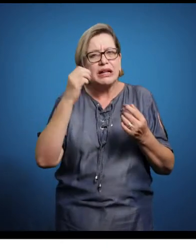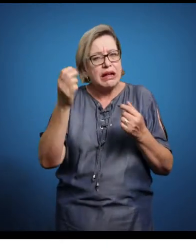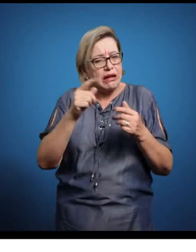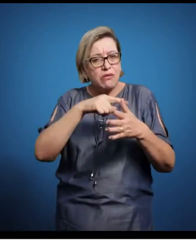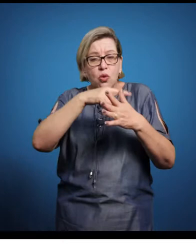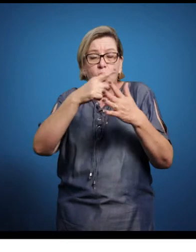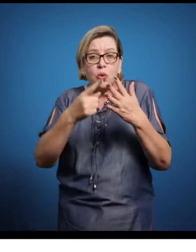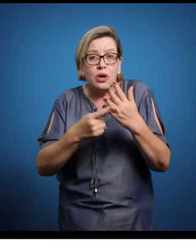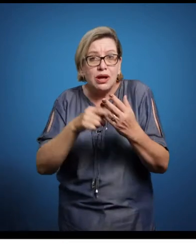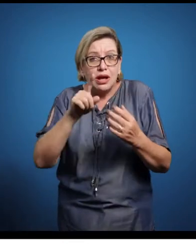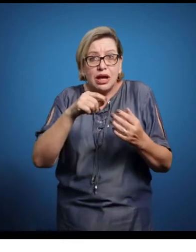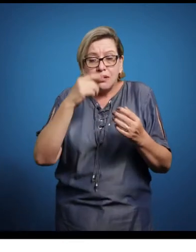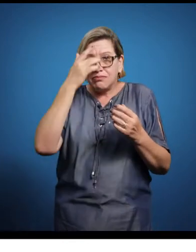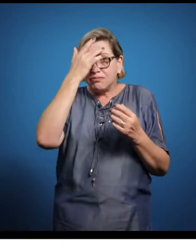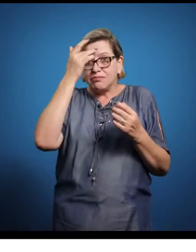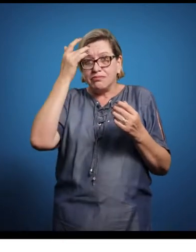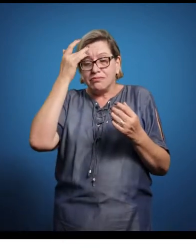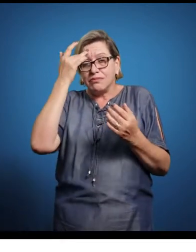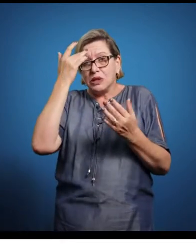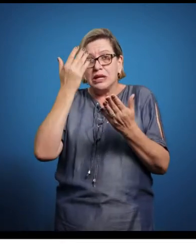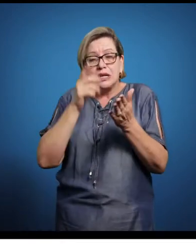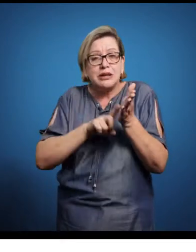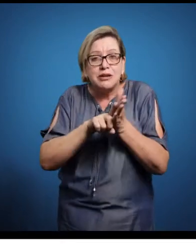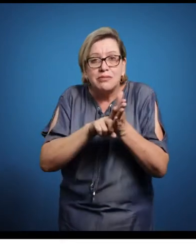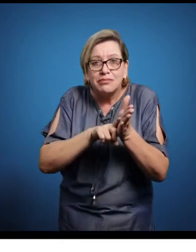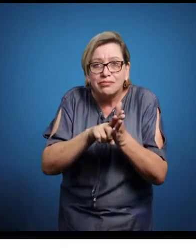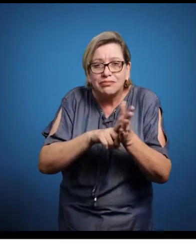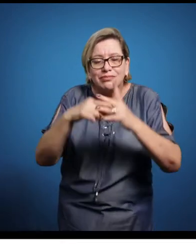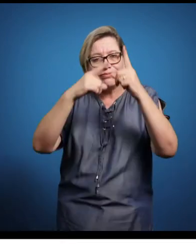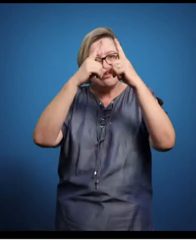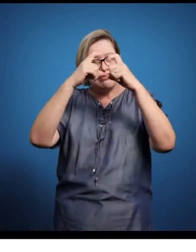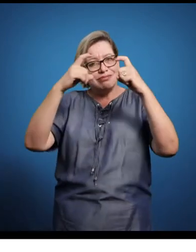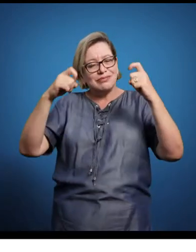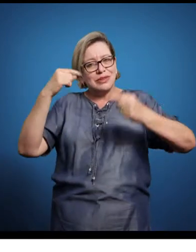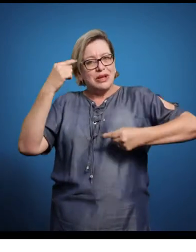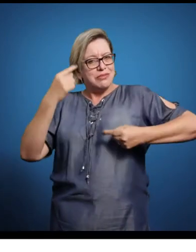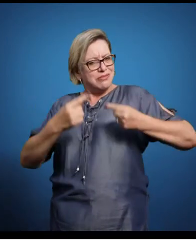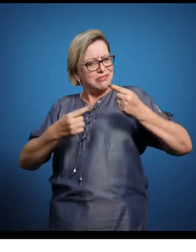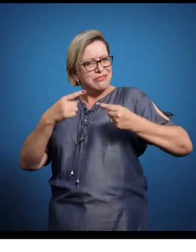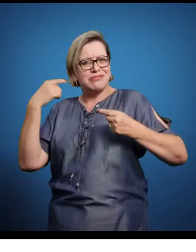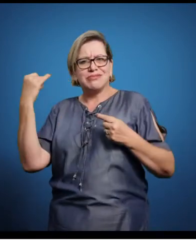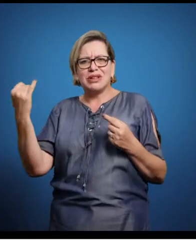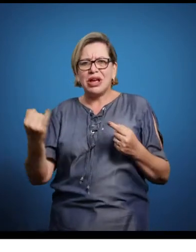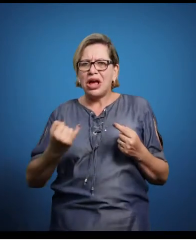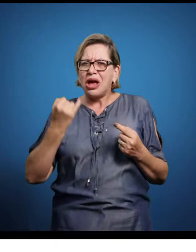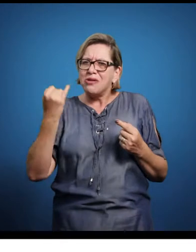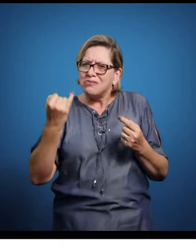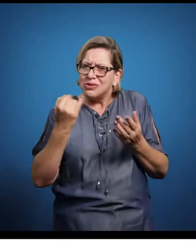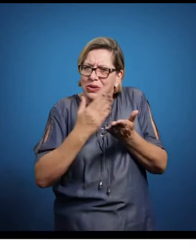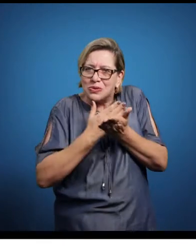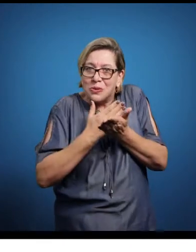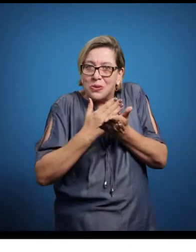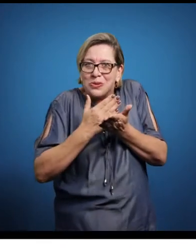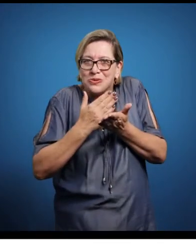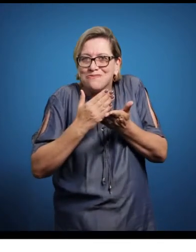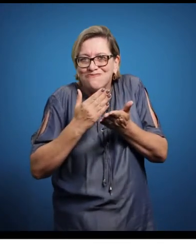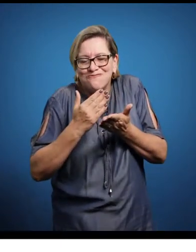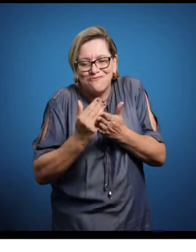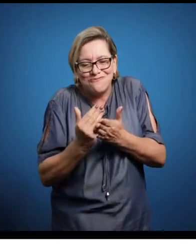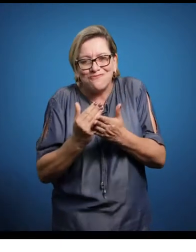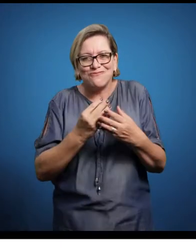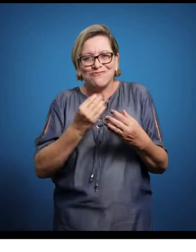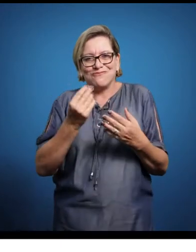são 11 estudantes de ciência política que tiveram uma participação importante nessas primeiras pautas é